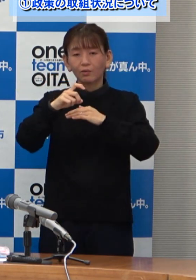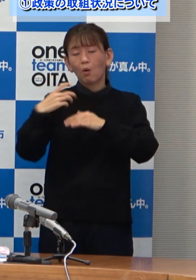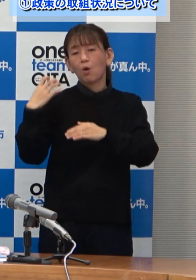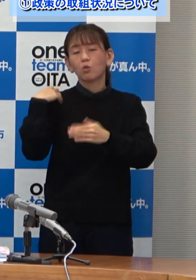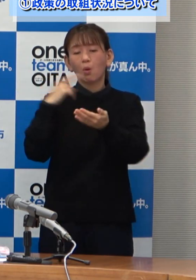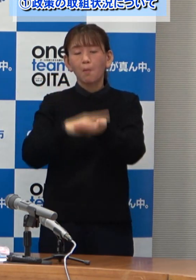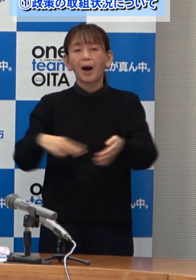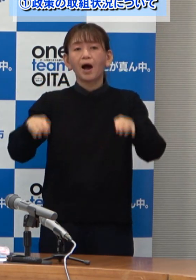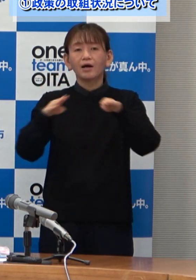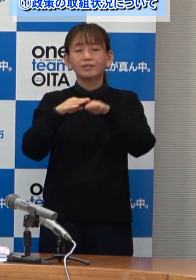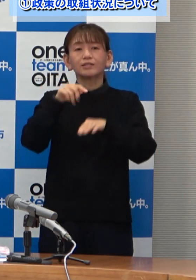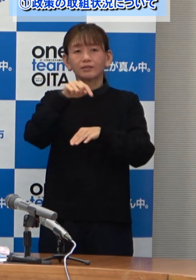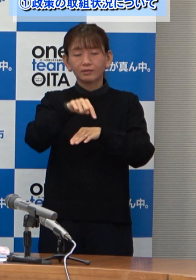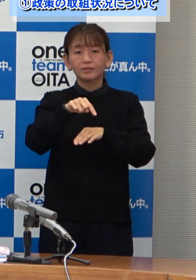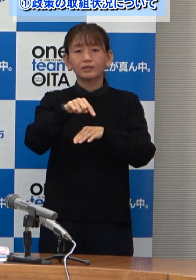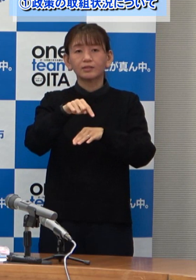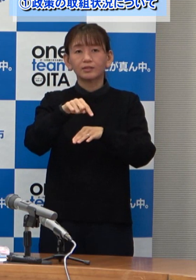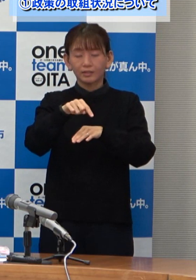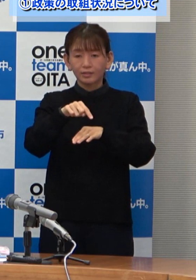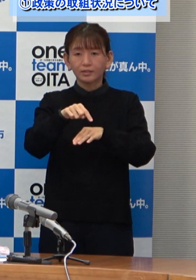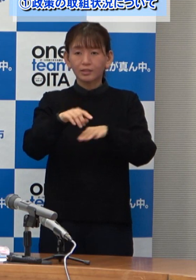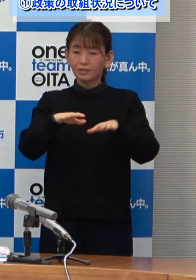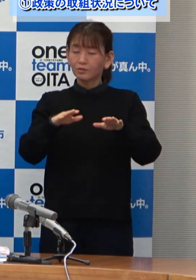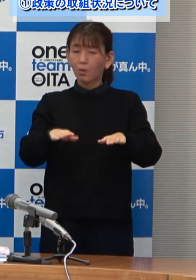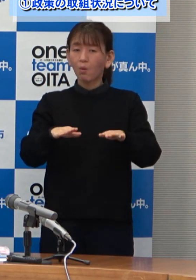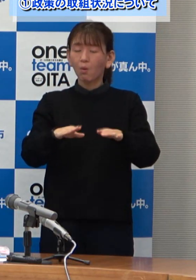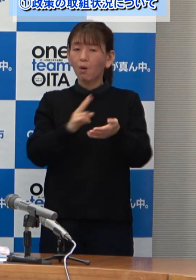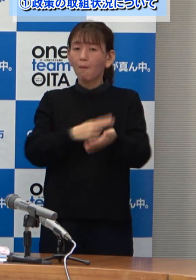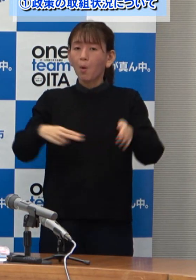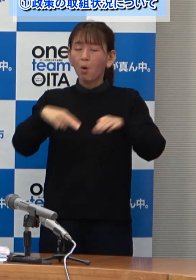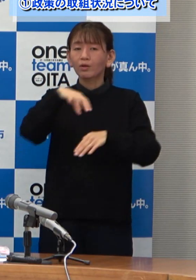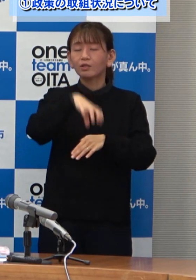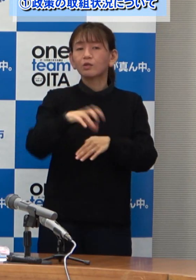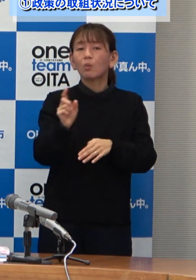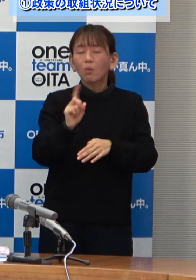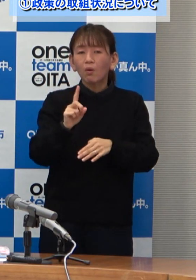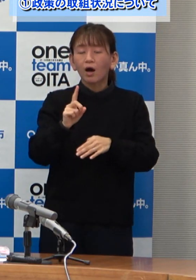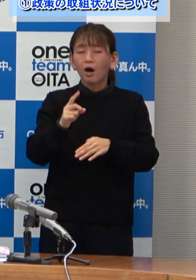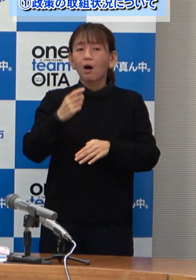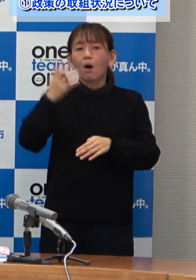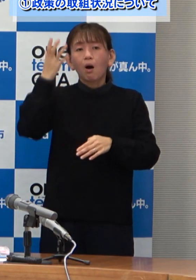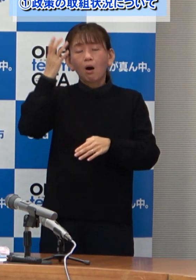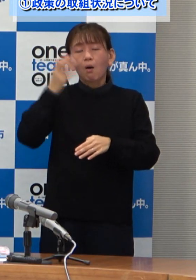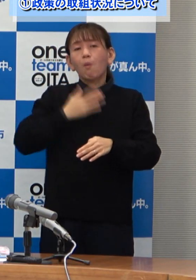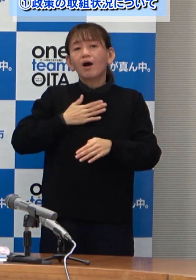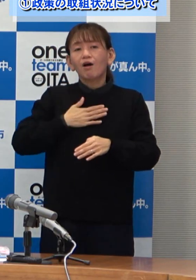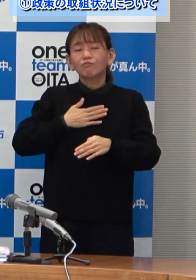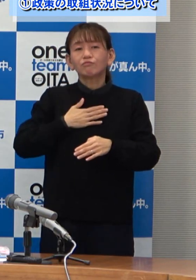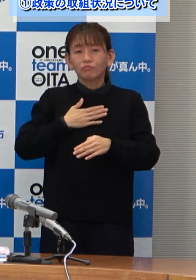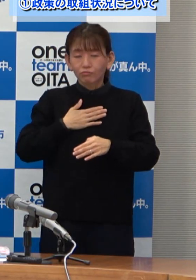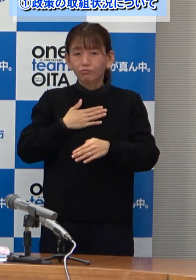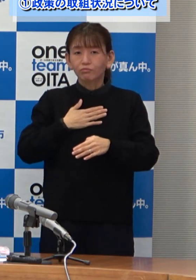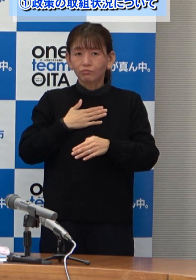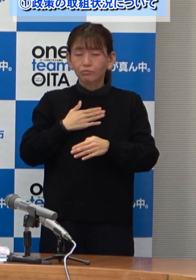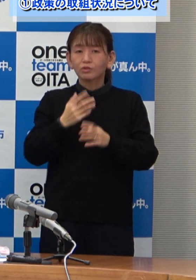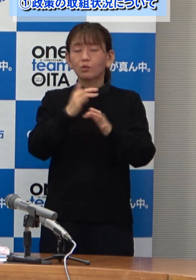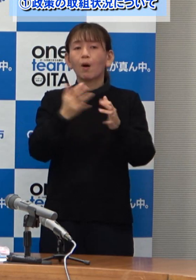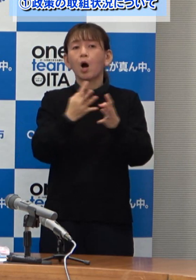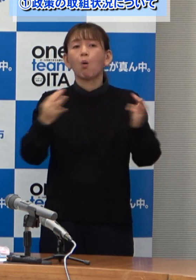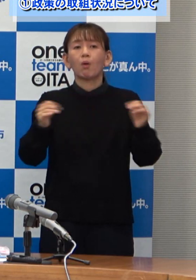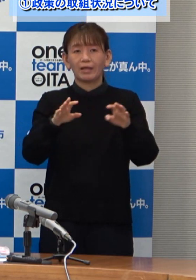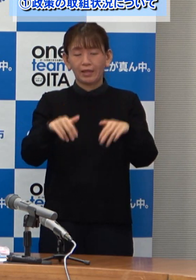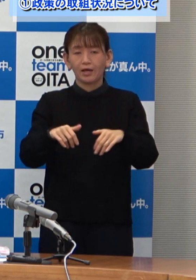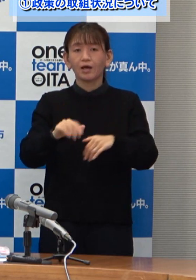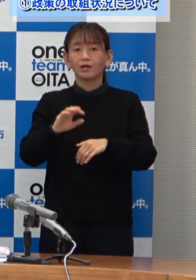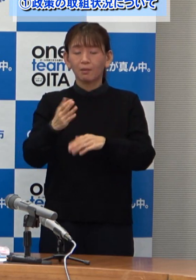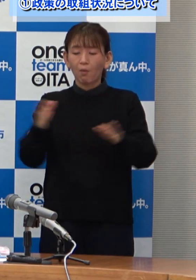変わる仕組みですけどの認知度は70%を込めていましたしかしその一方で夜間